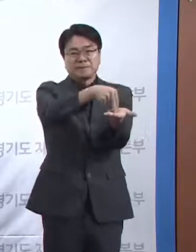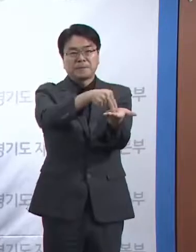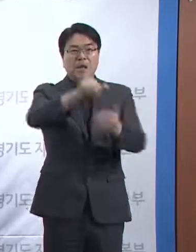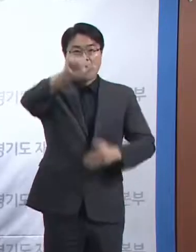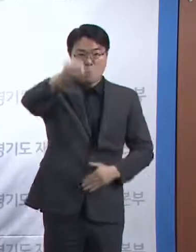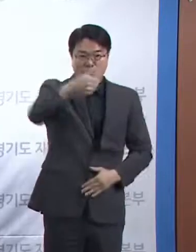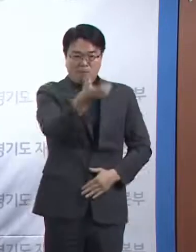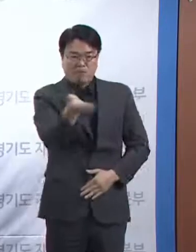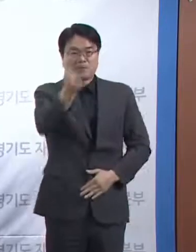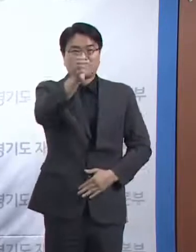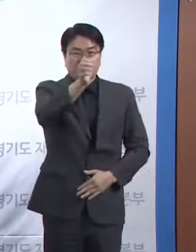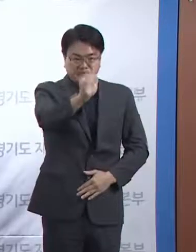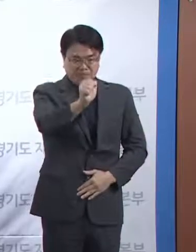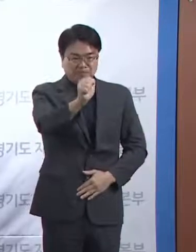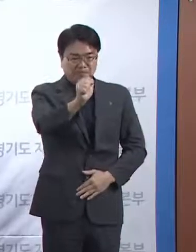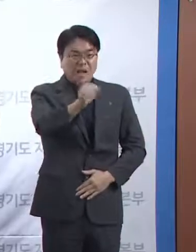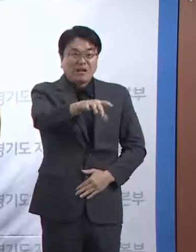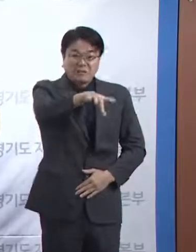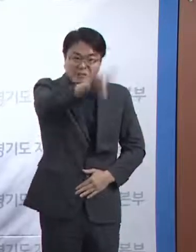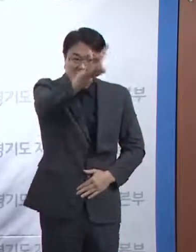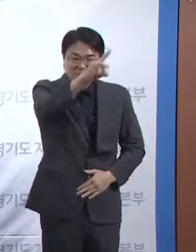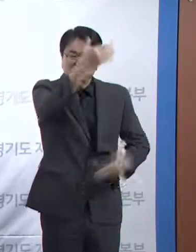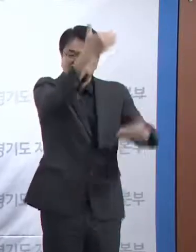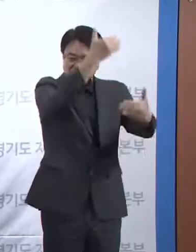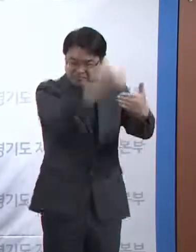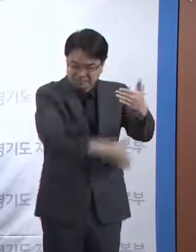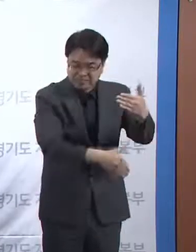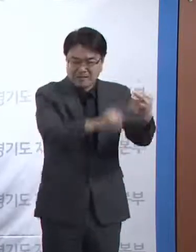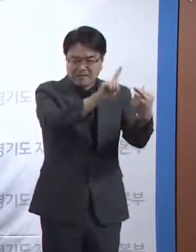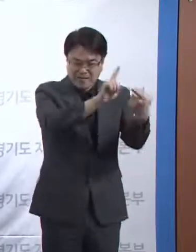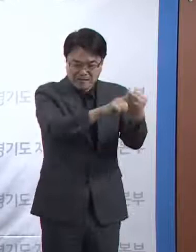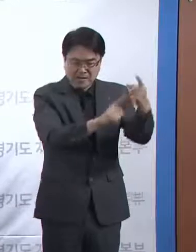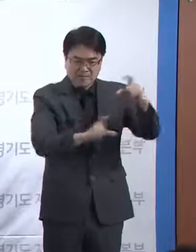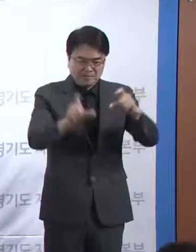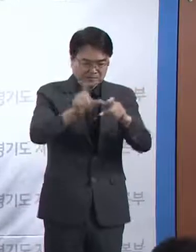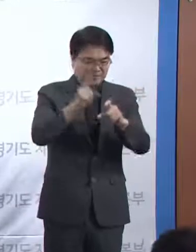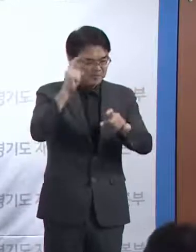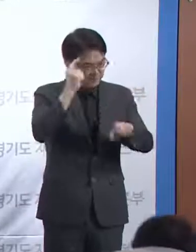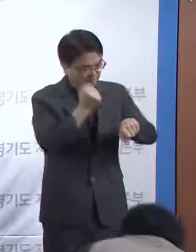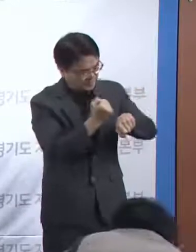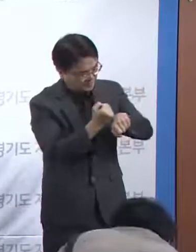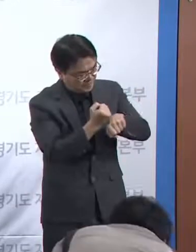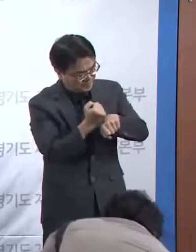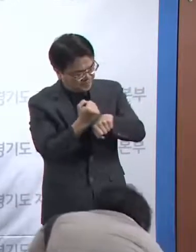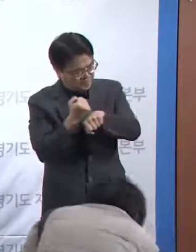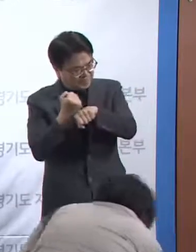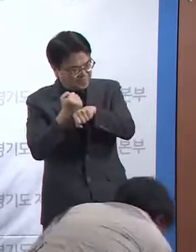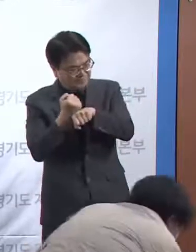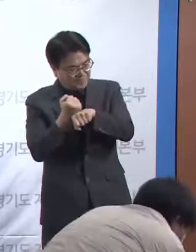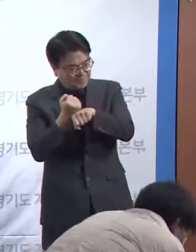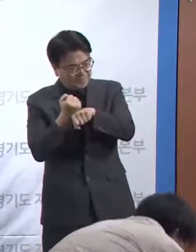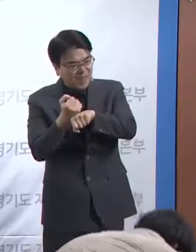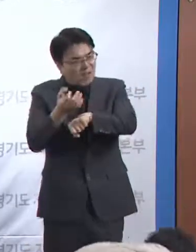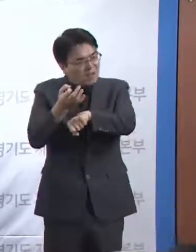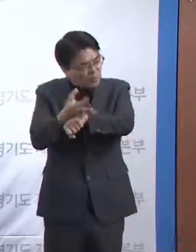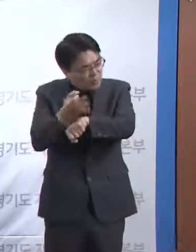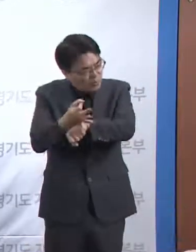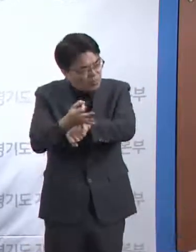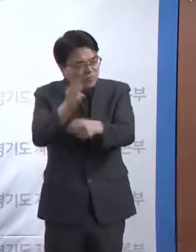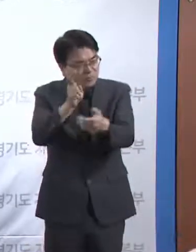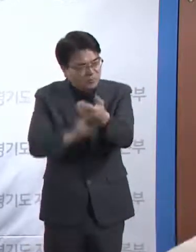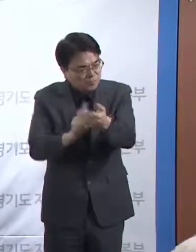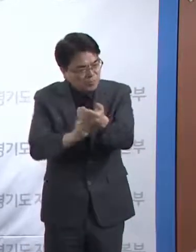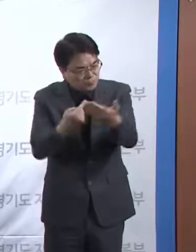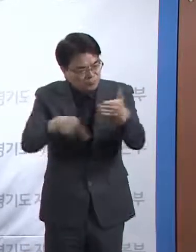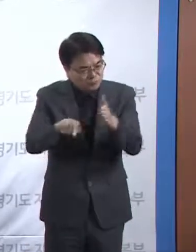500억 원이라는 삭감을 에 대해서 더 우리가 소비 지원금으로 해서 더 얹어서 할 수